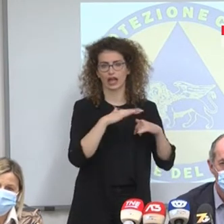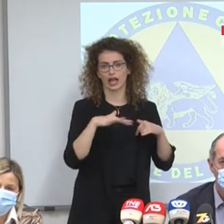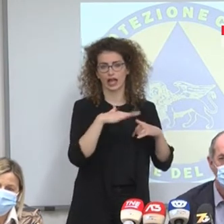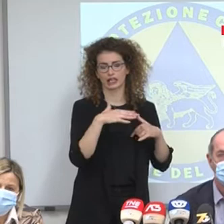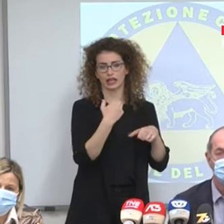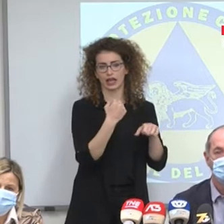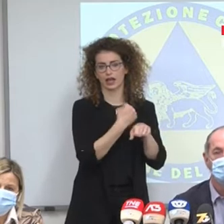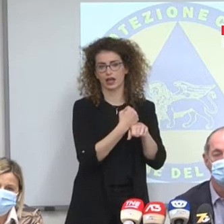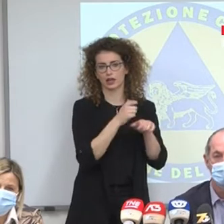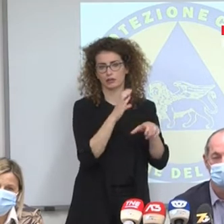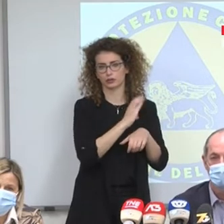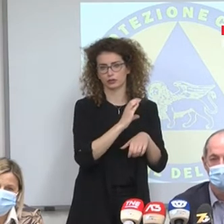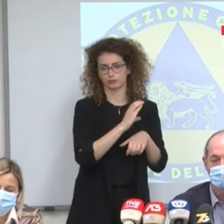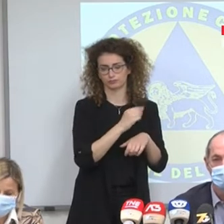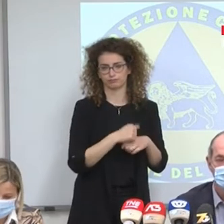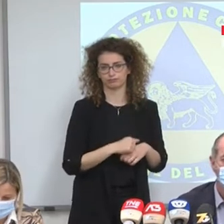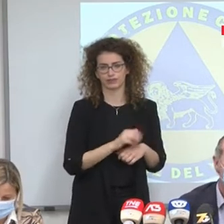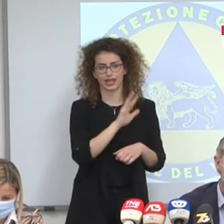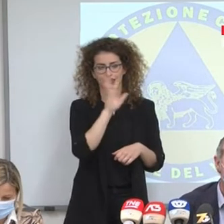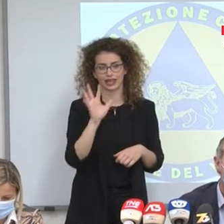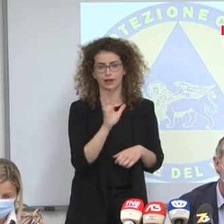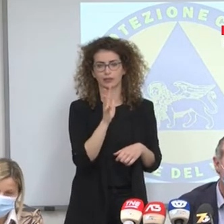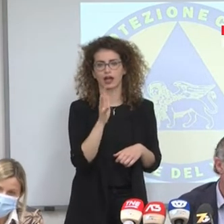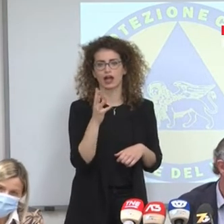operatori. Pare che